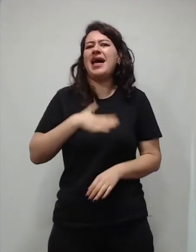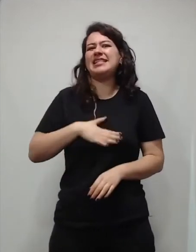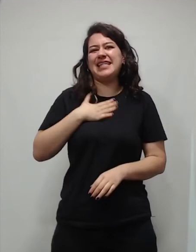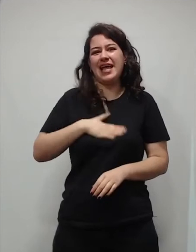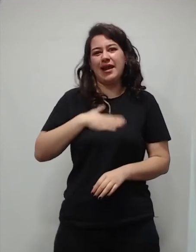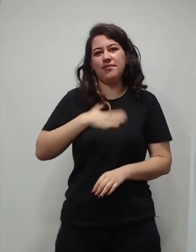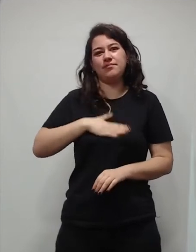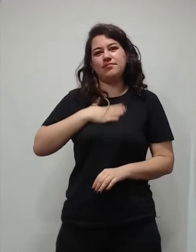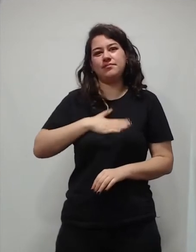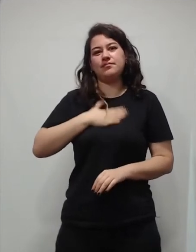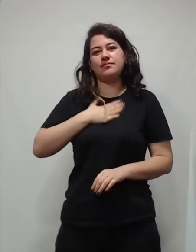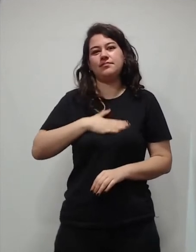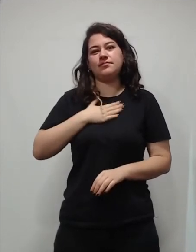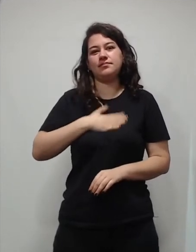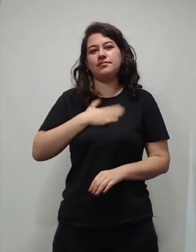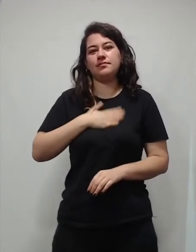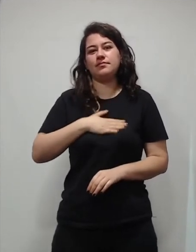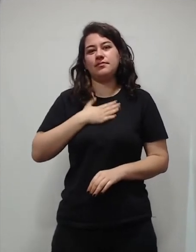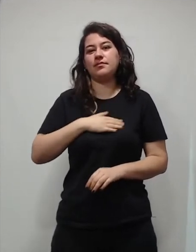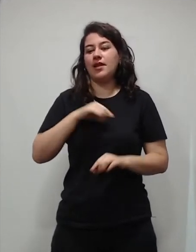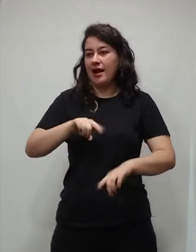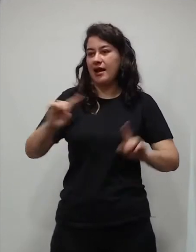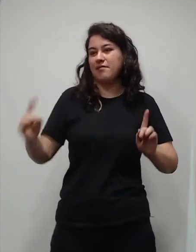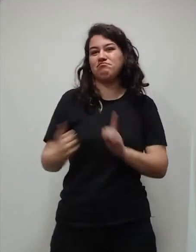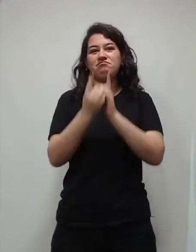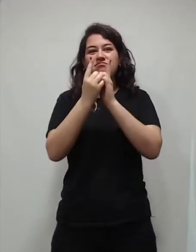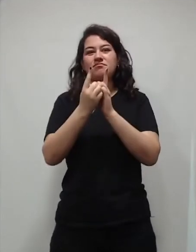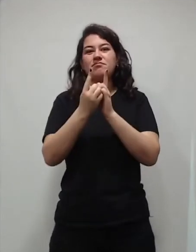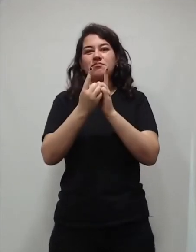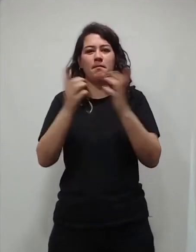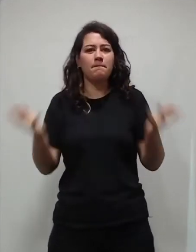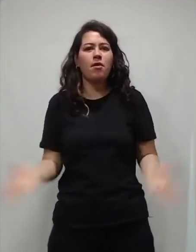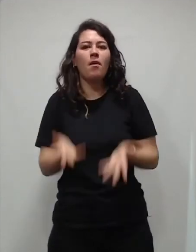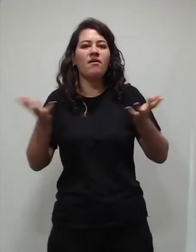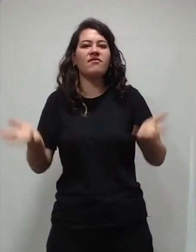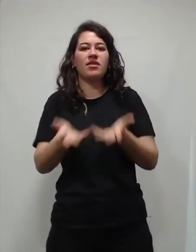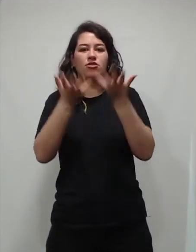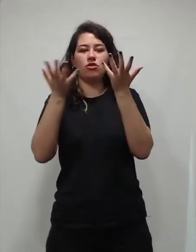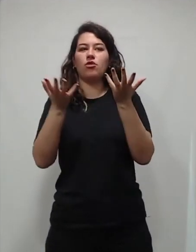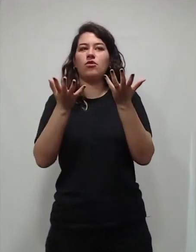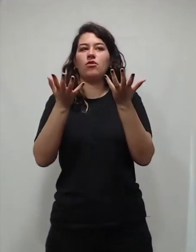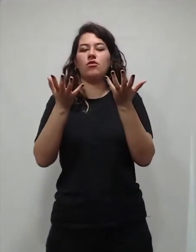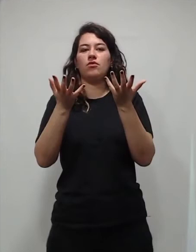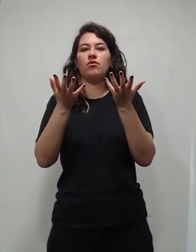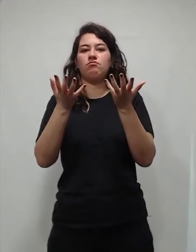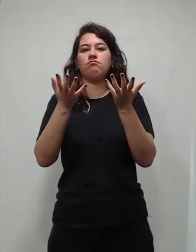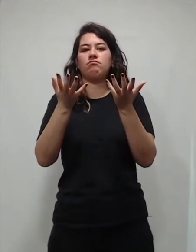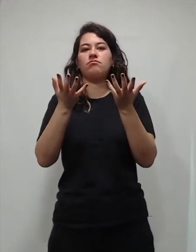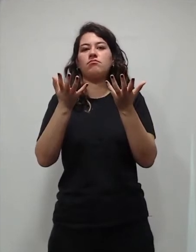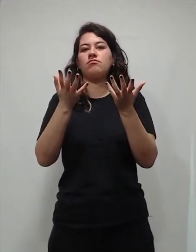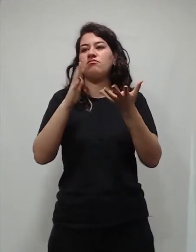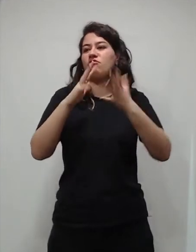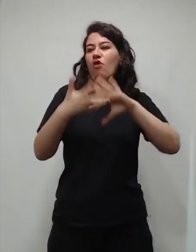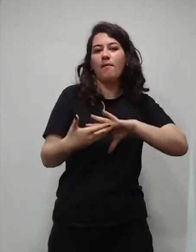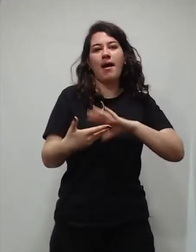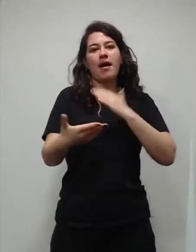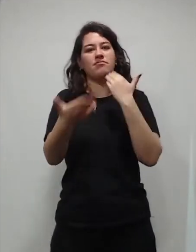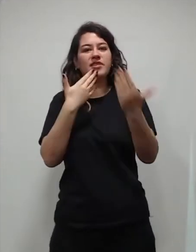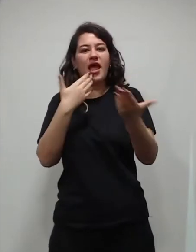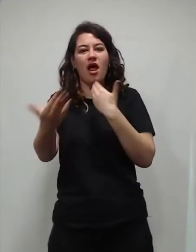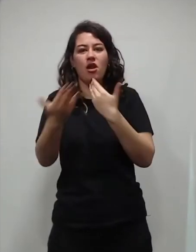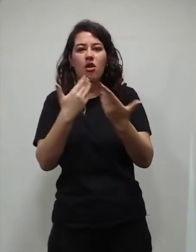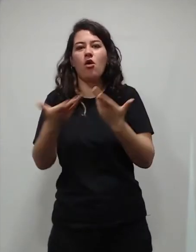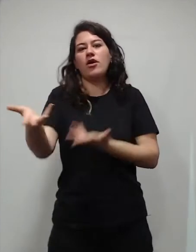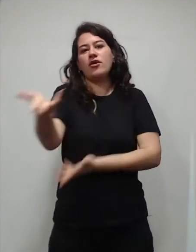placer encontrarlos acá promoviendo este tipo de dinámicas de diálogo y